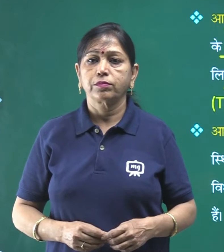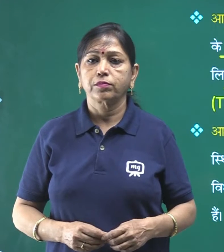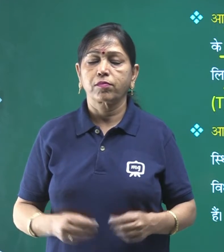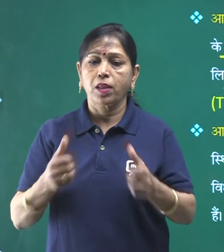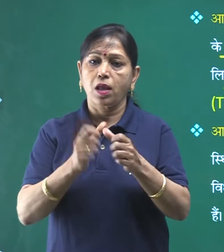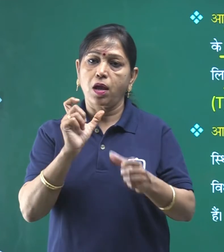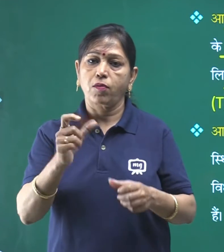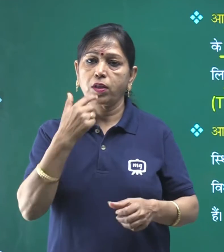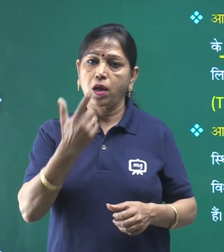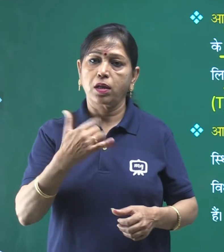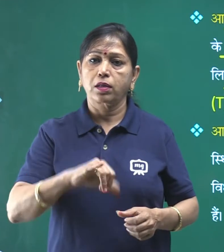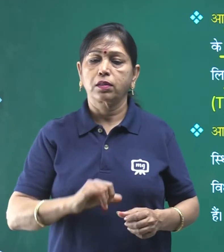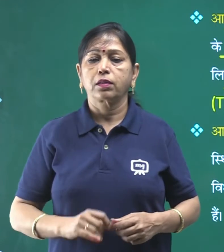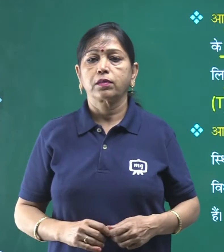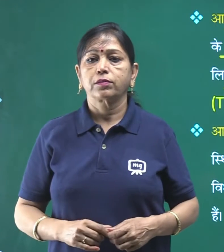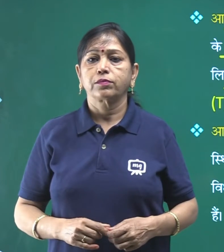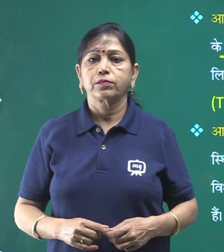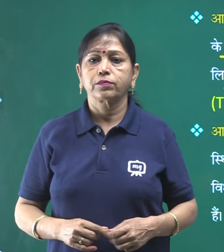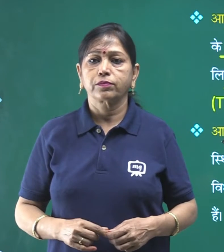आवर्तकाल कहते हैं।